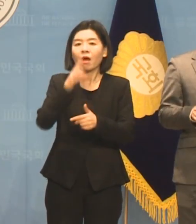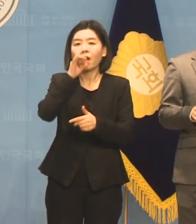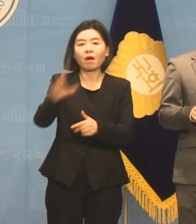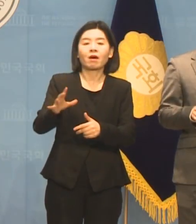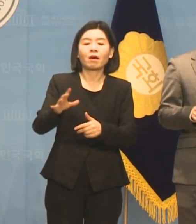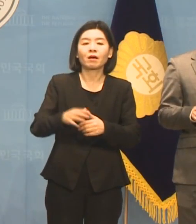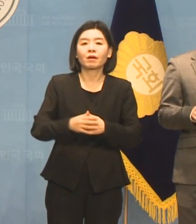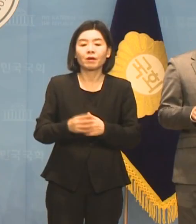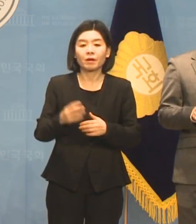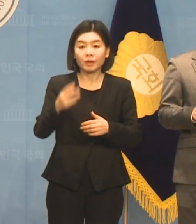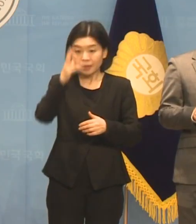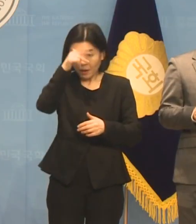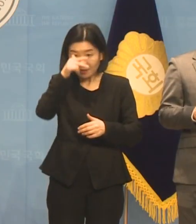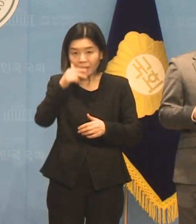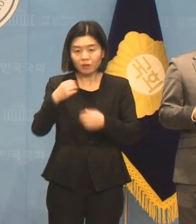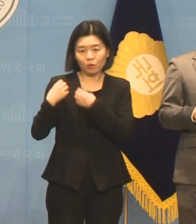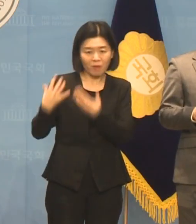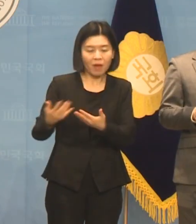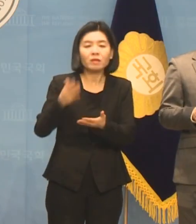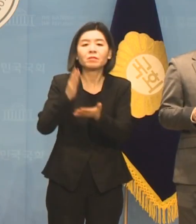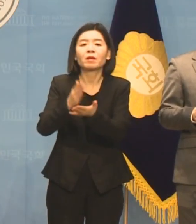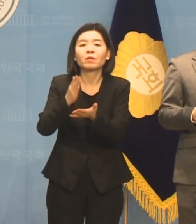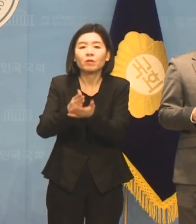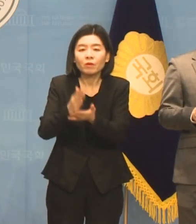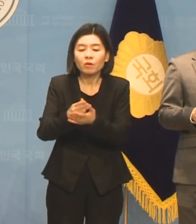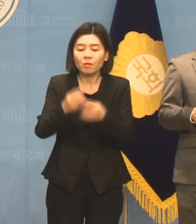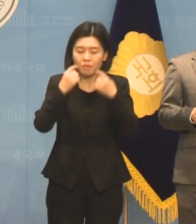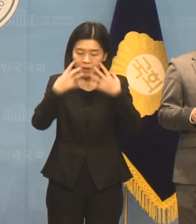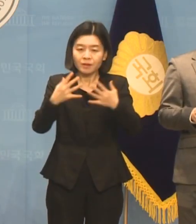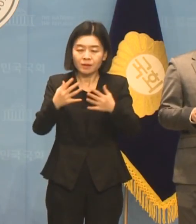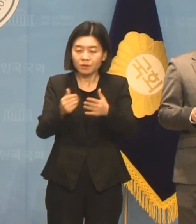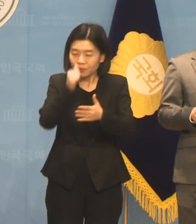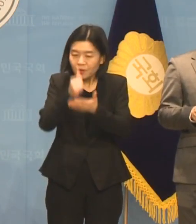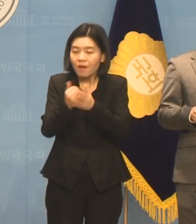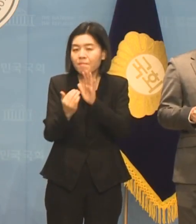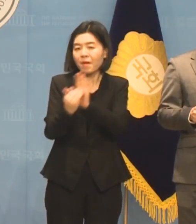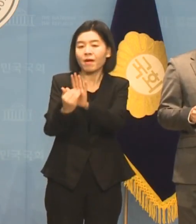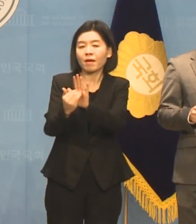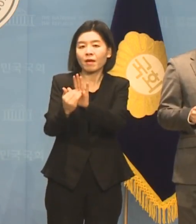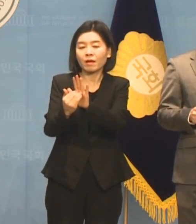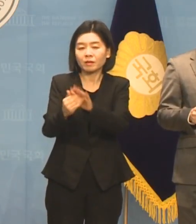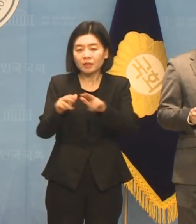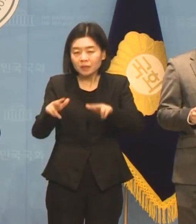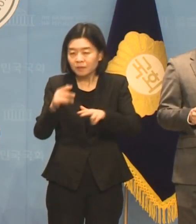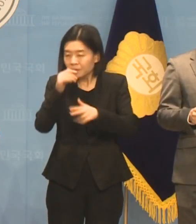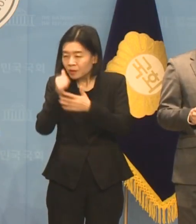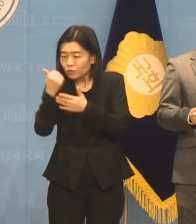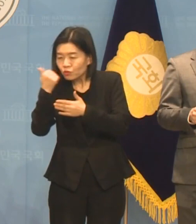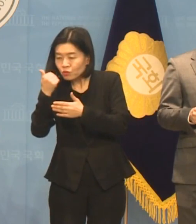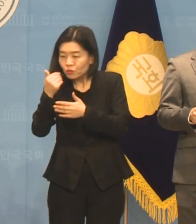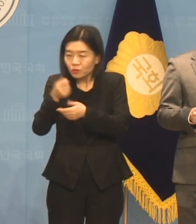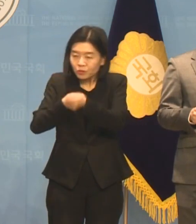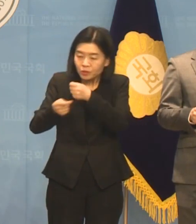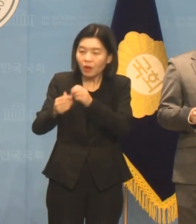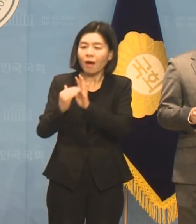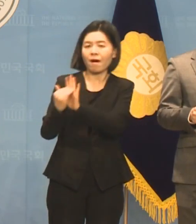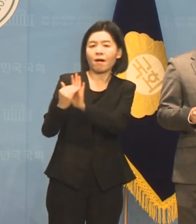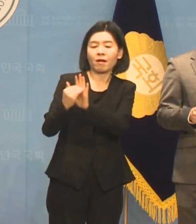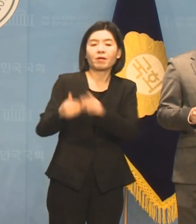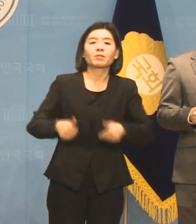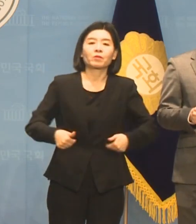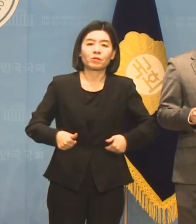없습니다. 경찰은 수수방관하지 말고 즉각적인 예방 조치를 통해 잠재적인 범죄자를 신속히 제지해야